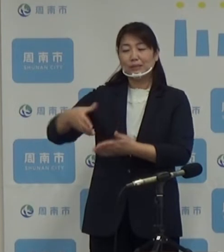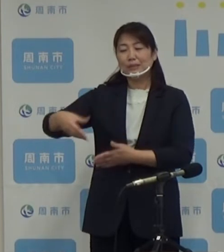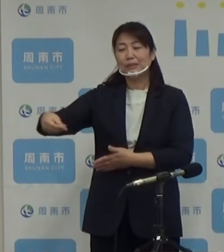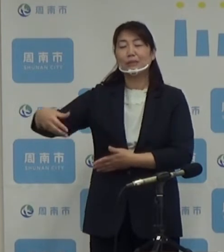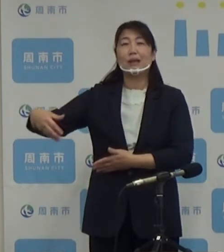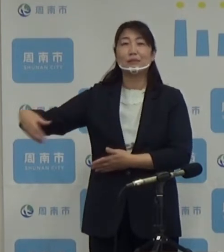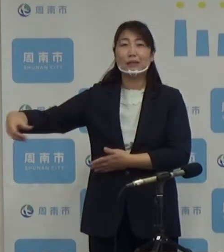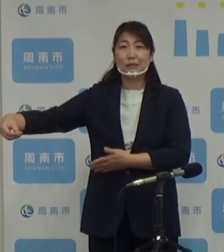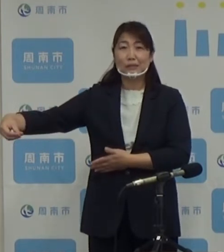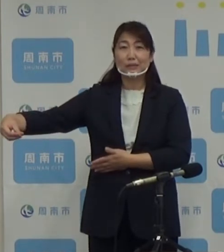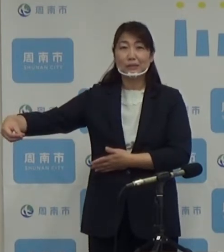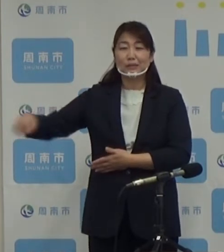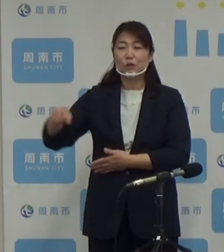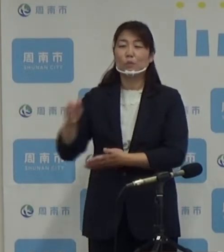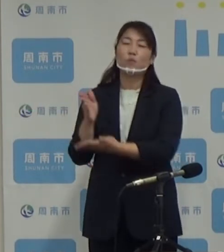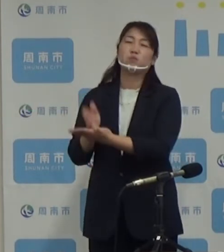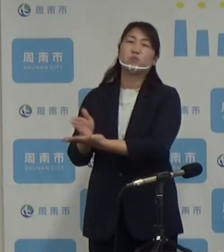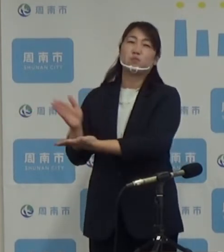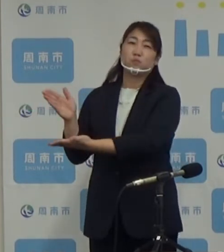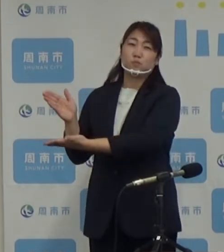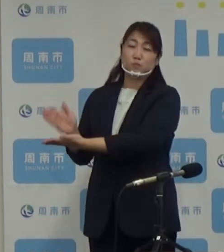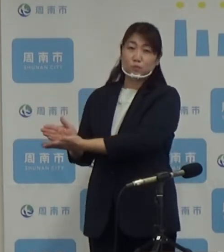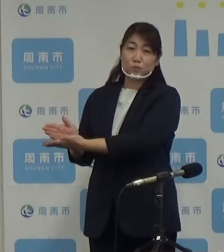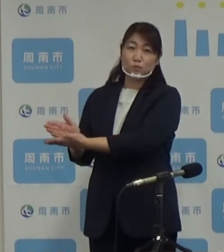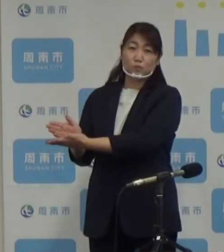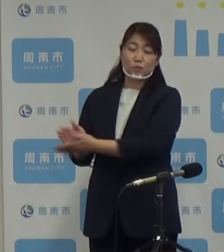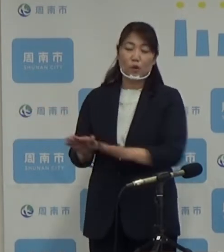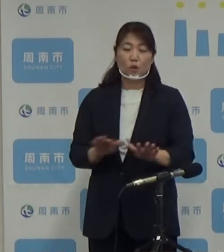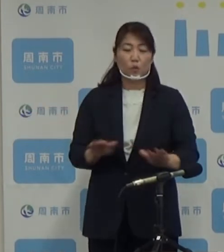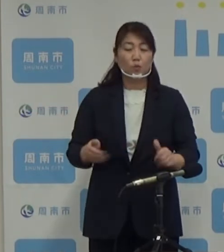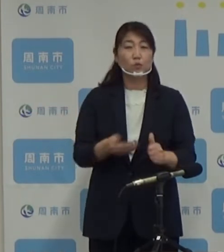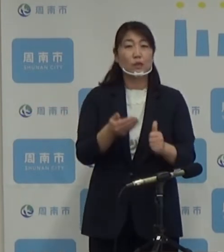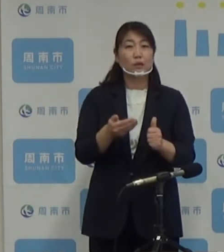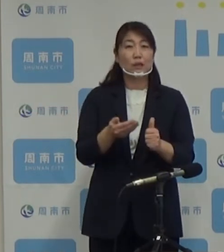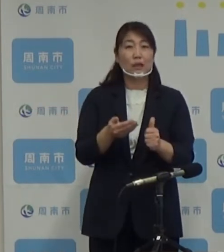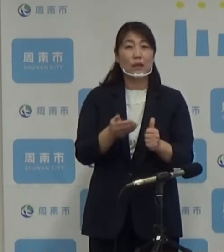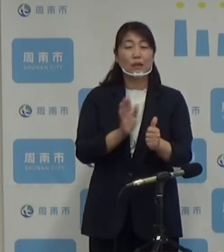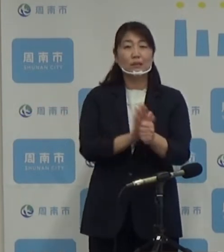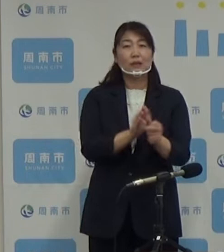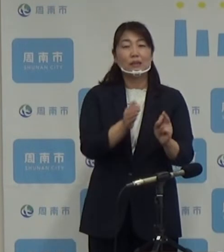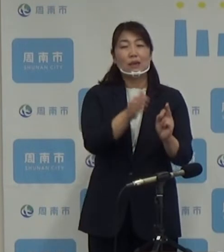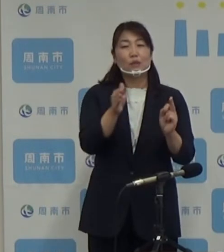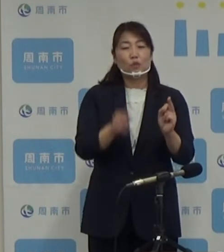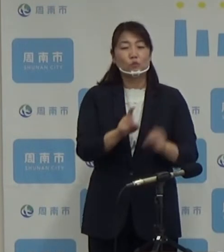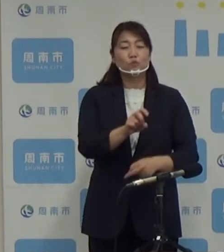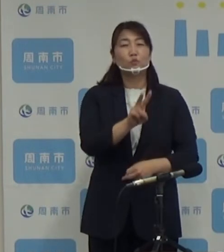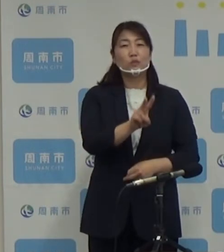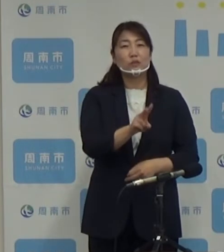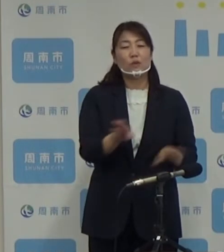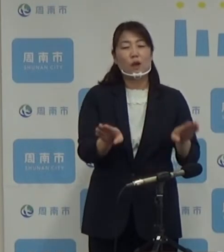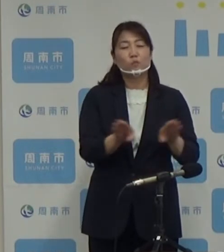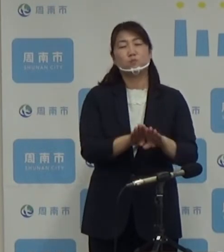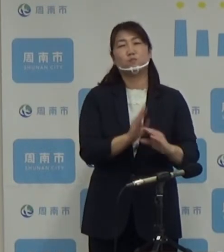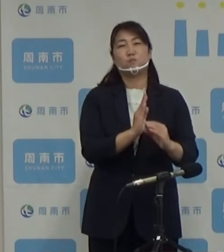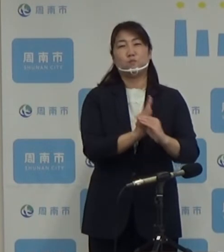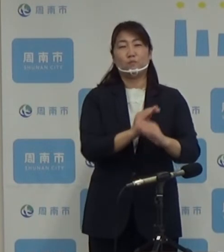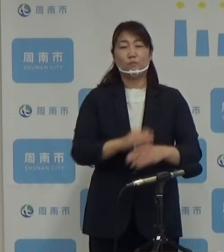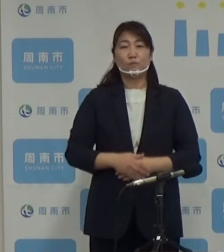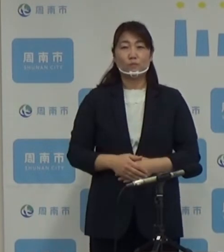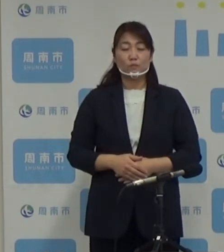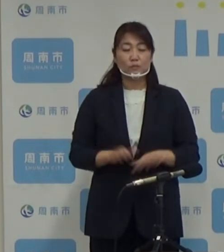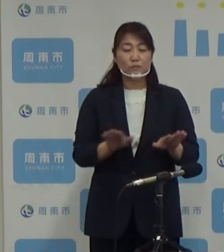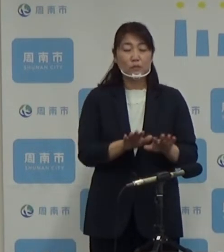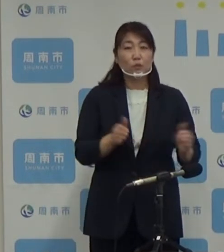学校施設開放も中止とし子育て支援製た12カ所も閉所していますなお